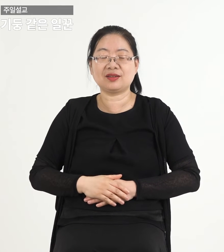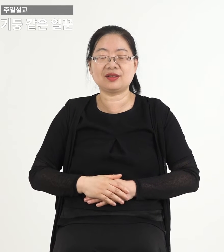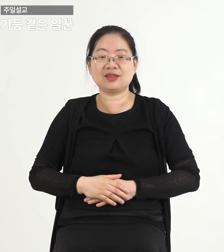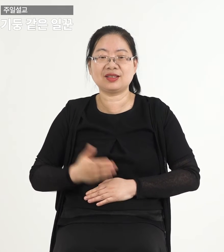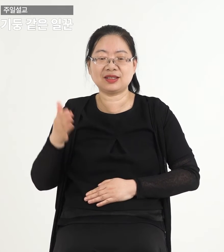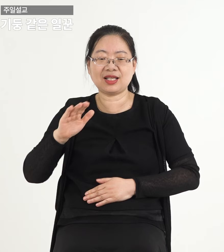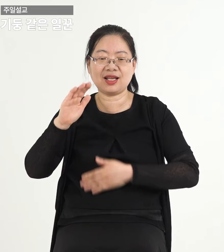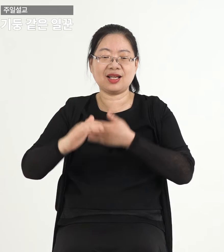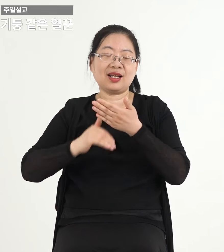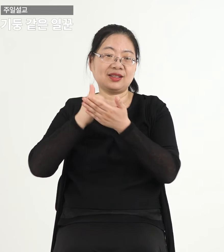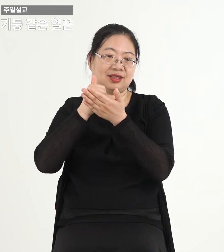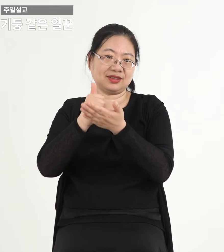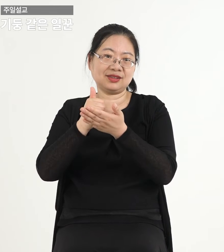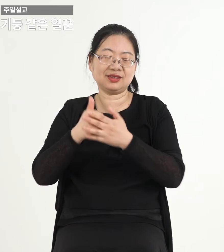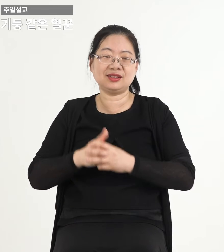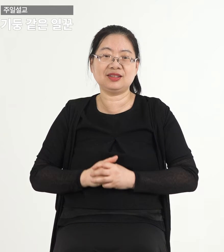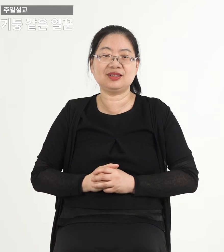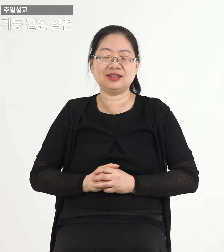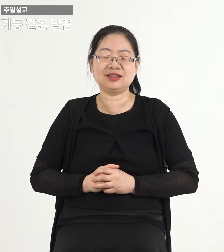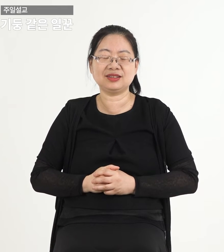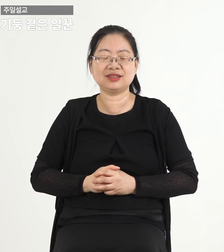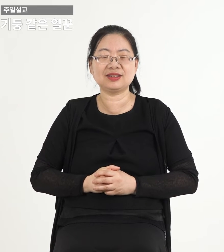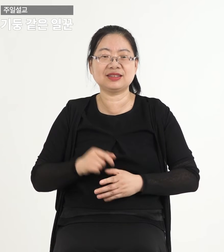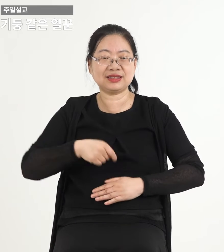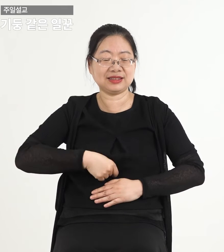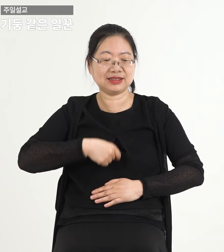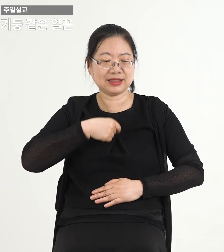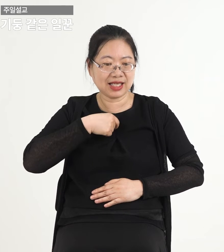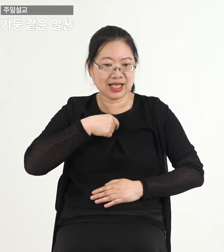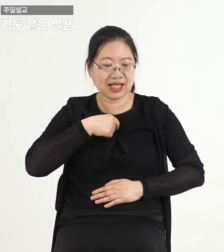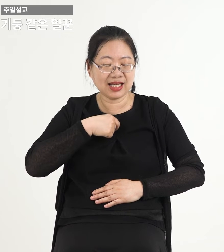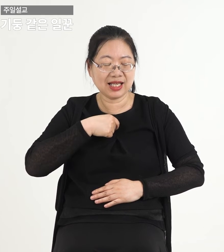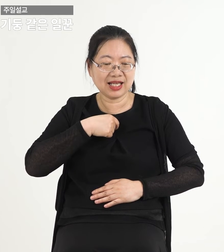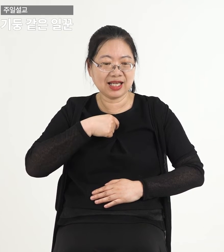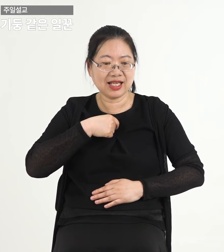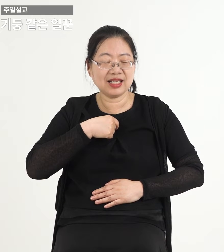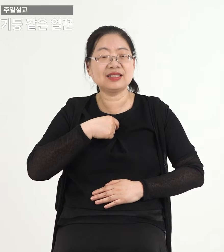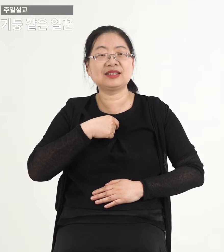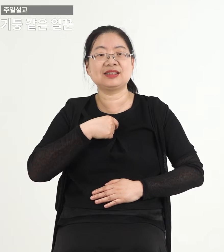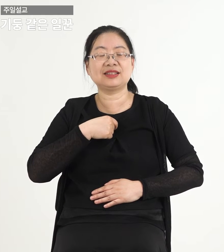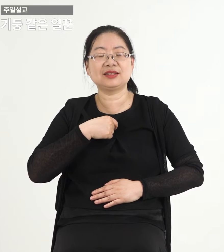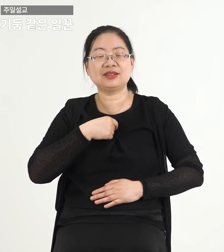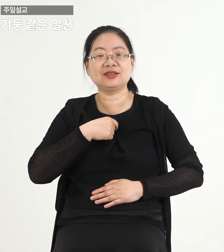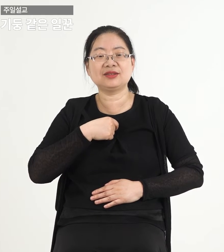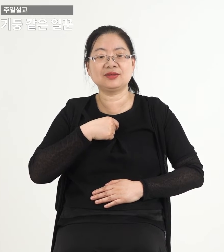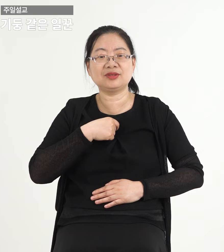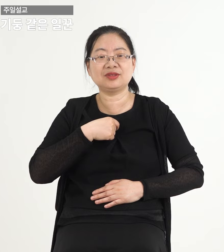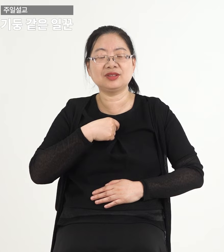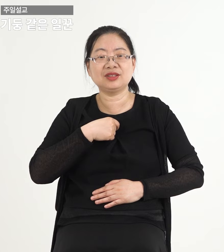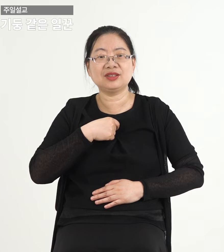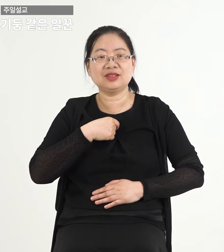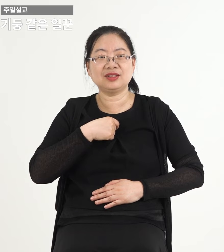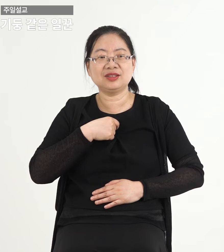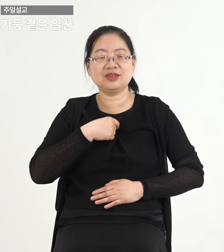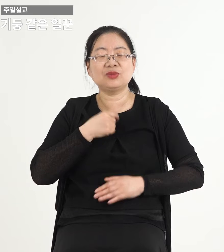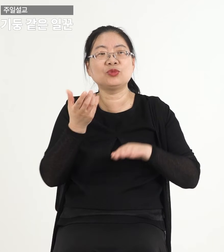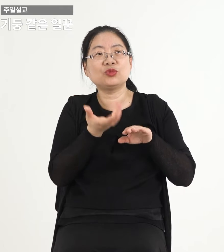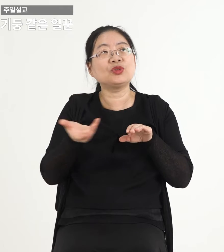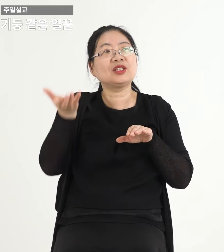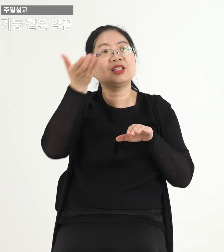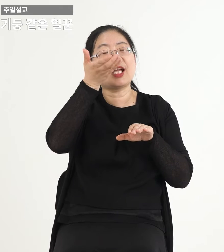그런데 하나님은 그 진실하심을 넘어서 어떤 분이라고요? 신실하신 분이에요.